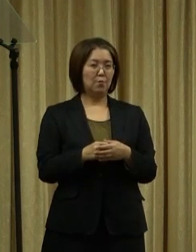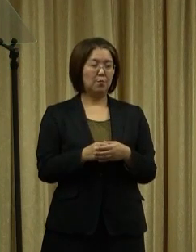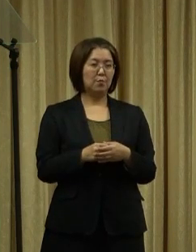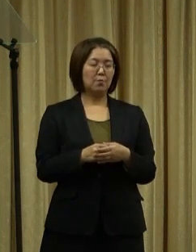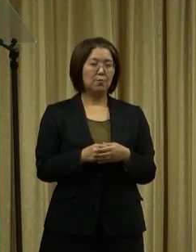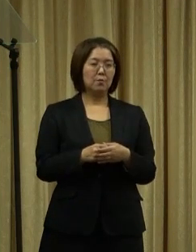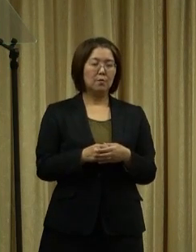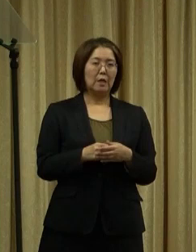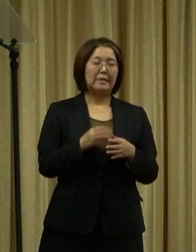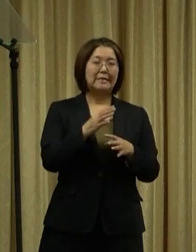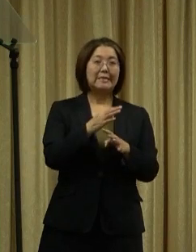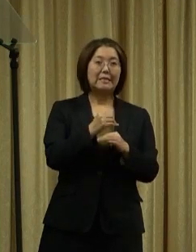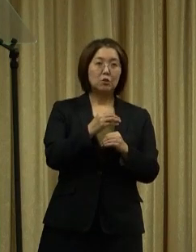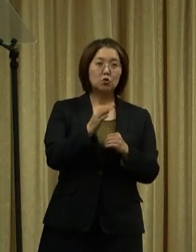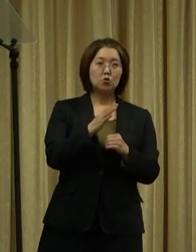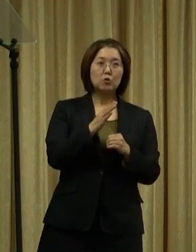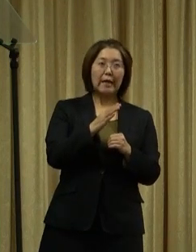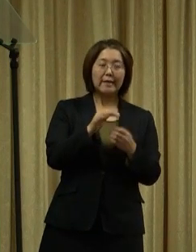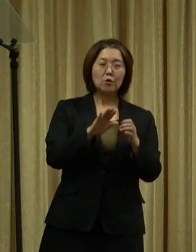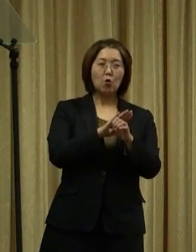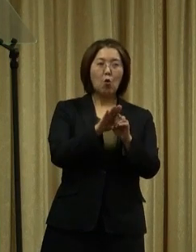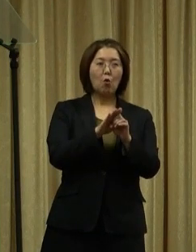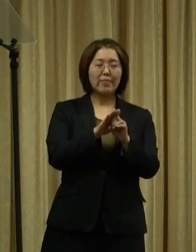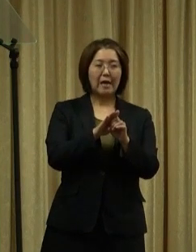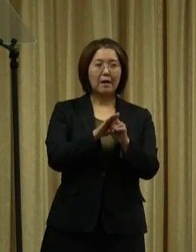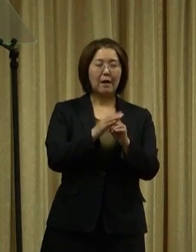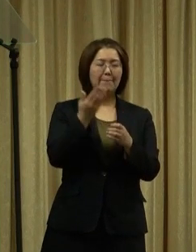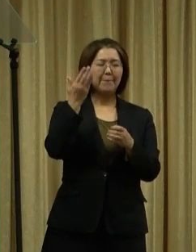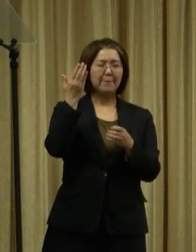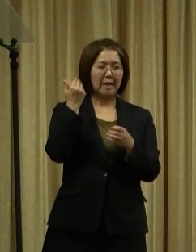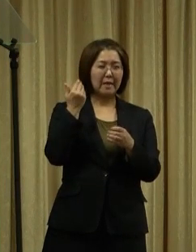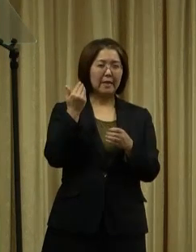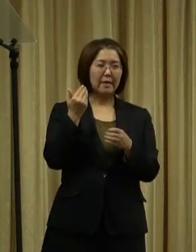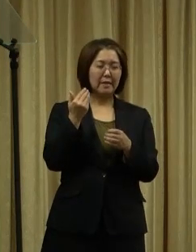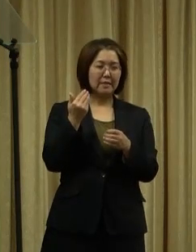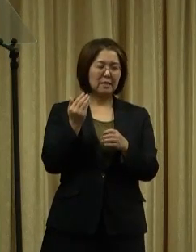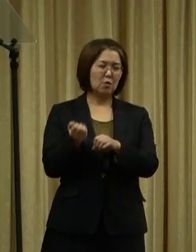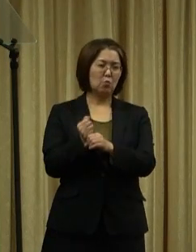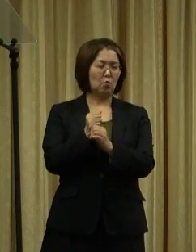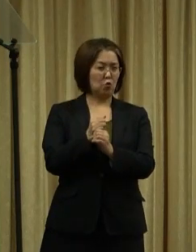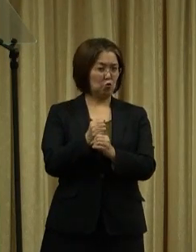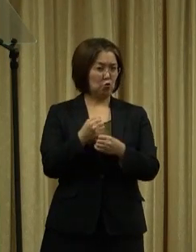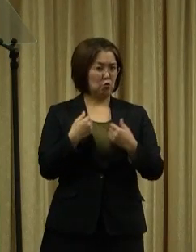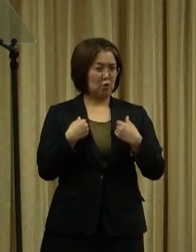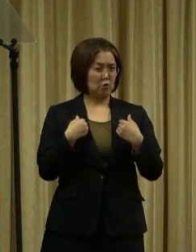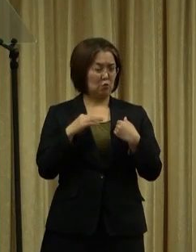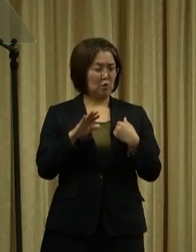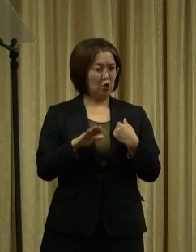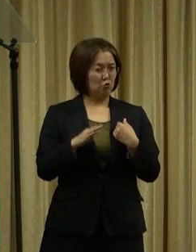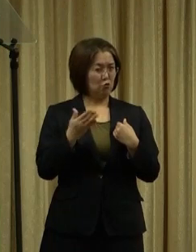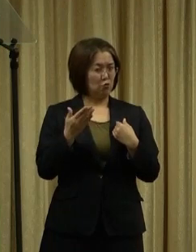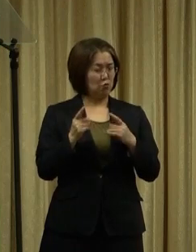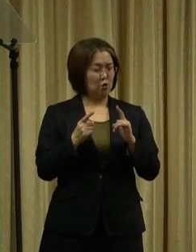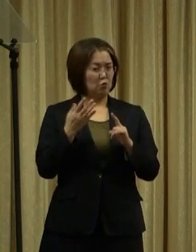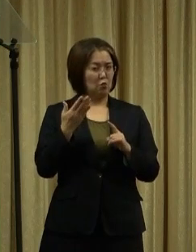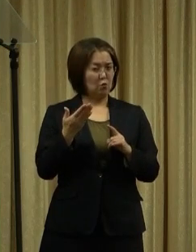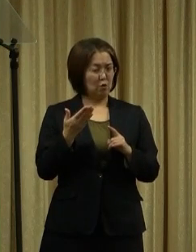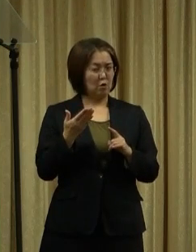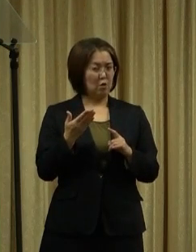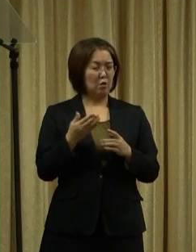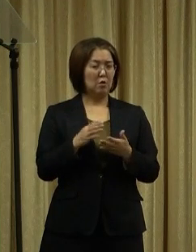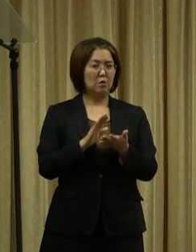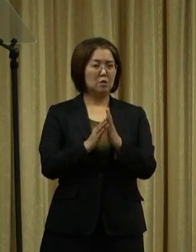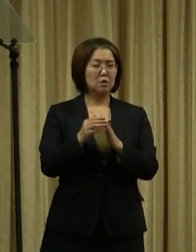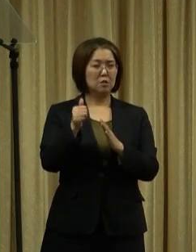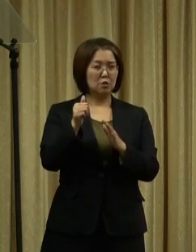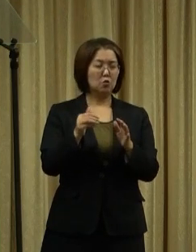いつかの段階でこのコロナ前のこう財政規模に戻さなくちゃいけないようなこう必要があるのかどうか、その辺の知事のこう